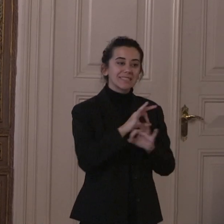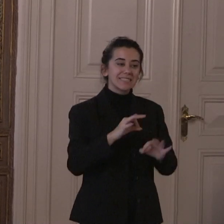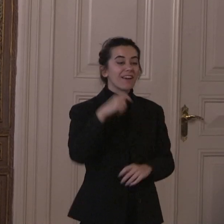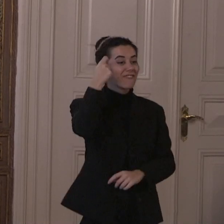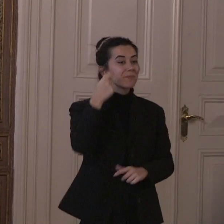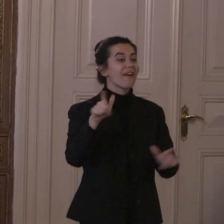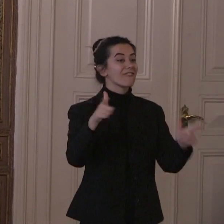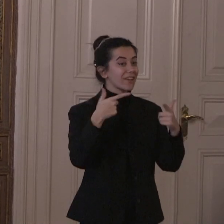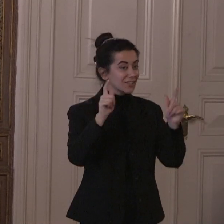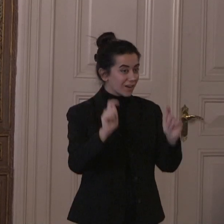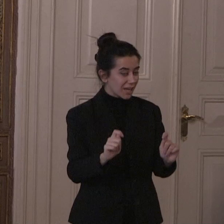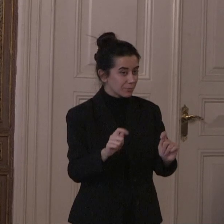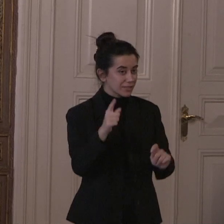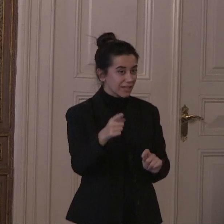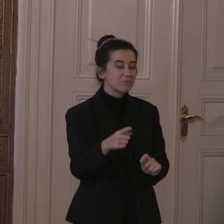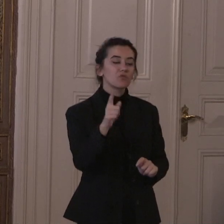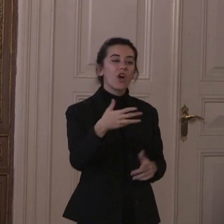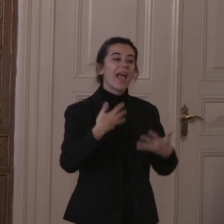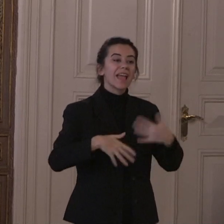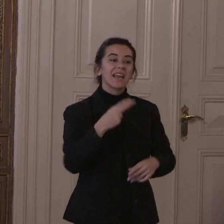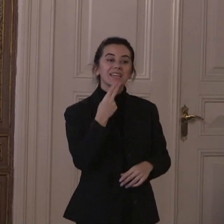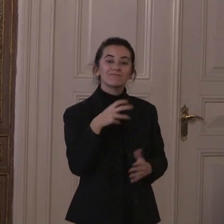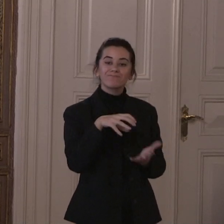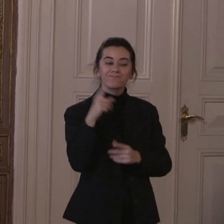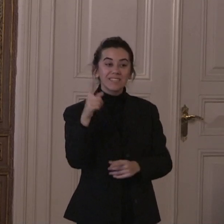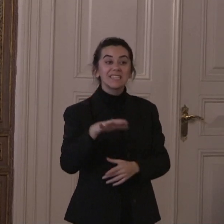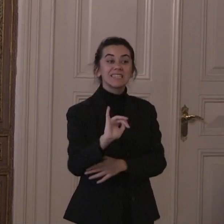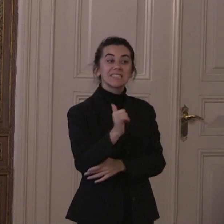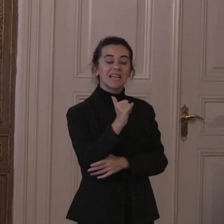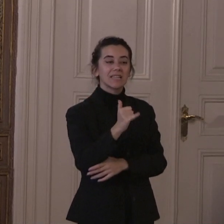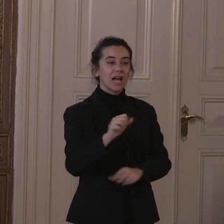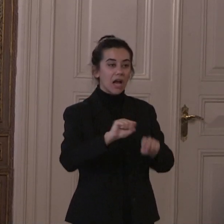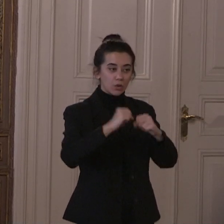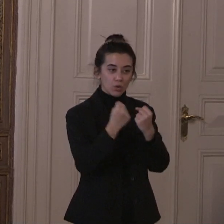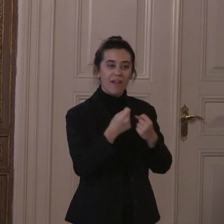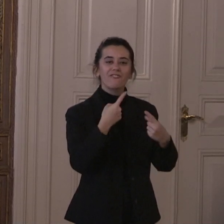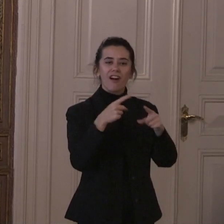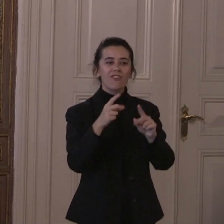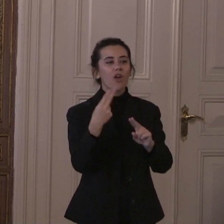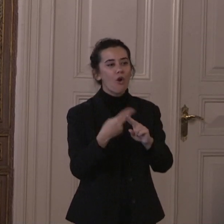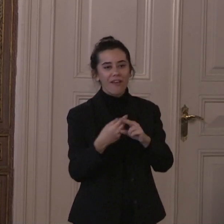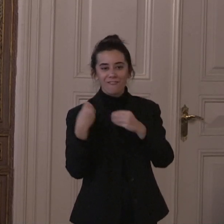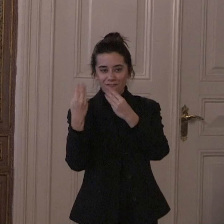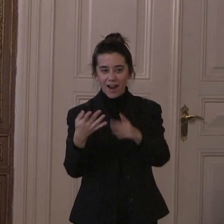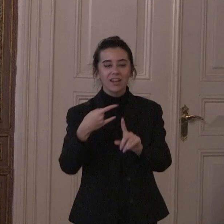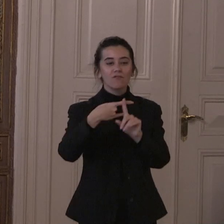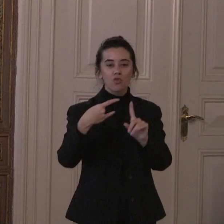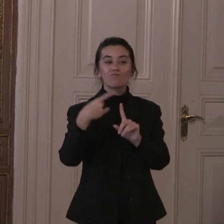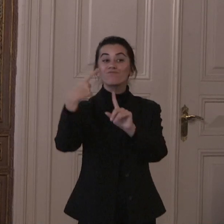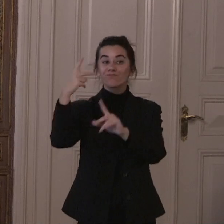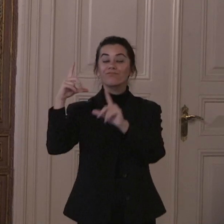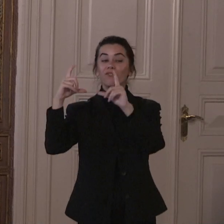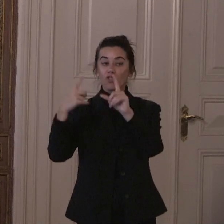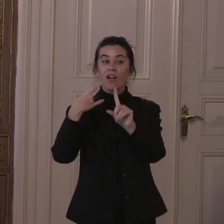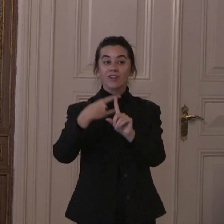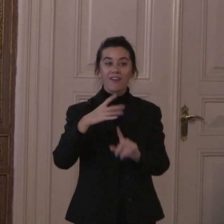zirveleri, sanat atölyemizin faaliyetlerinden örnekler burada görüyorsunuz. Aşağıda bir resim var.